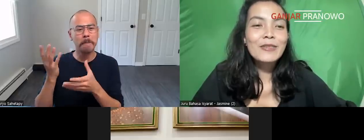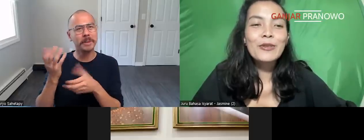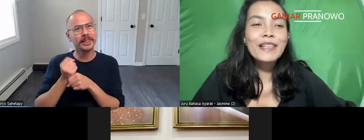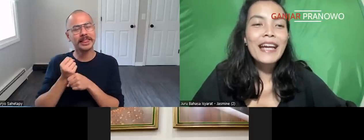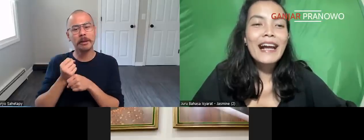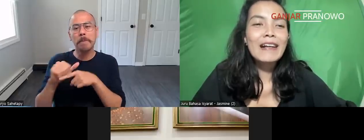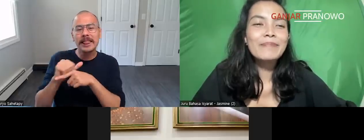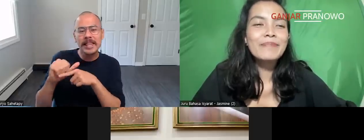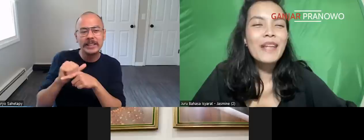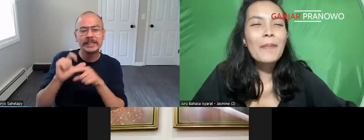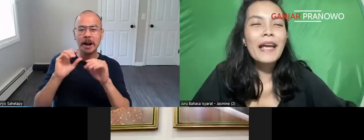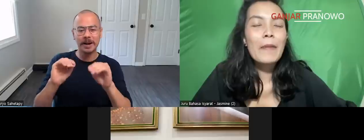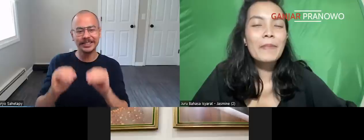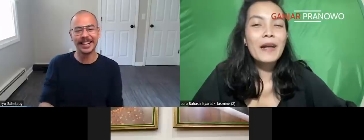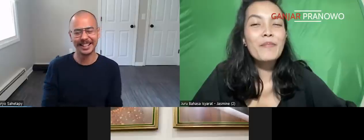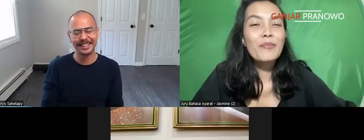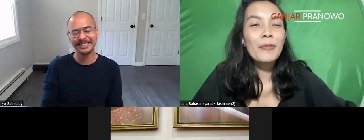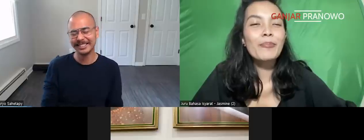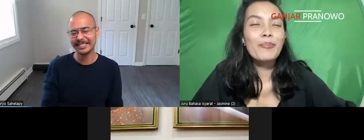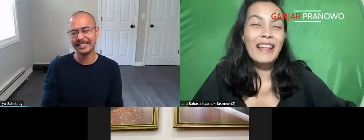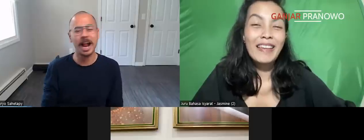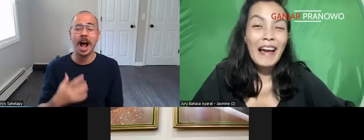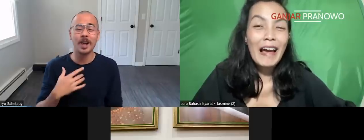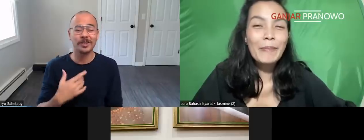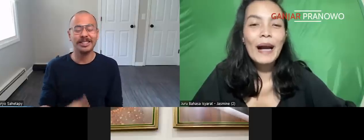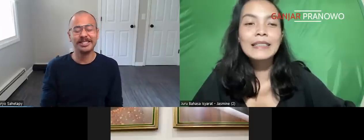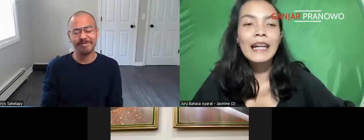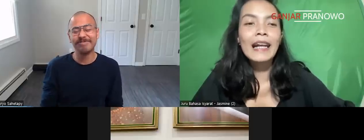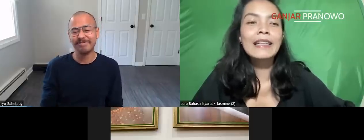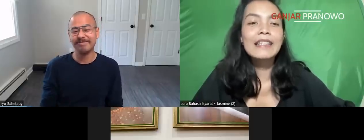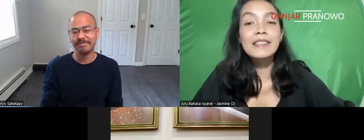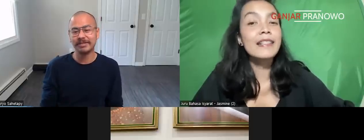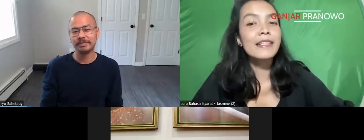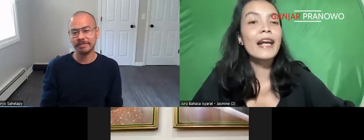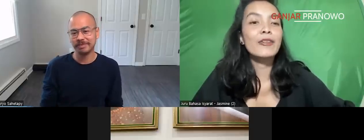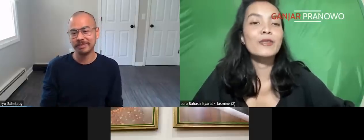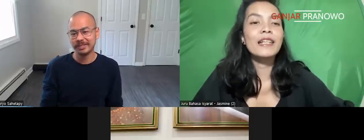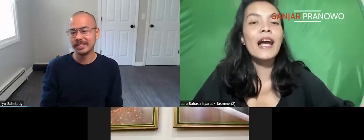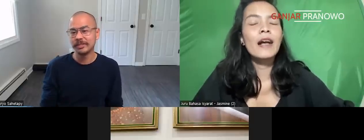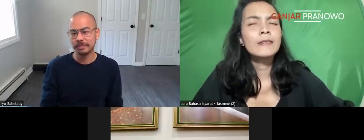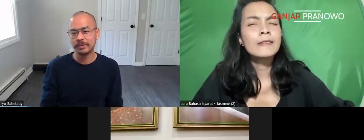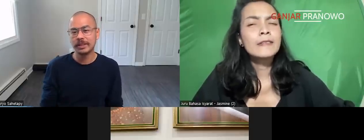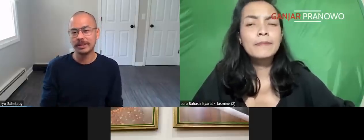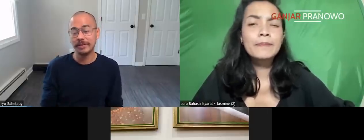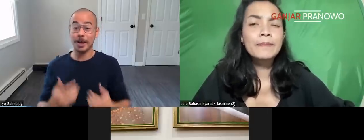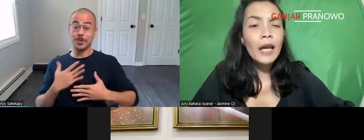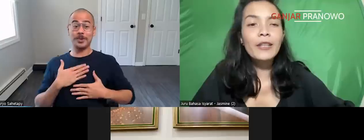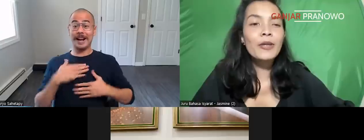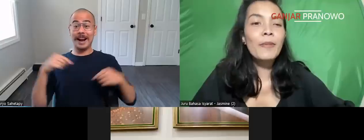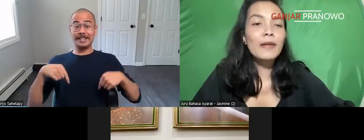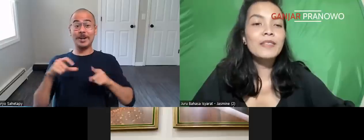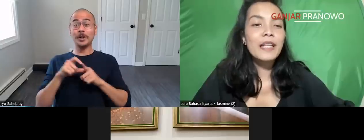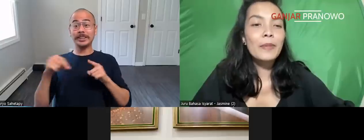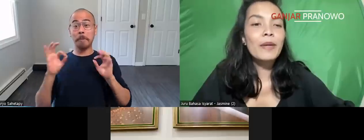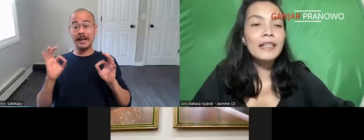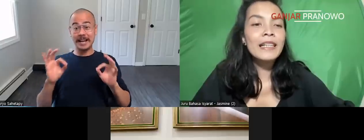pakun yang apa ya mereka belum dapat pelatihan pengajaran dan sejenisnya gitu jadi ya gitu